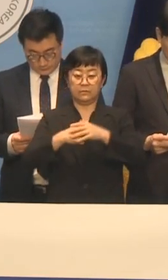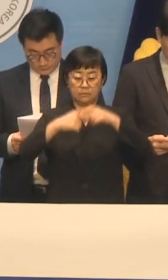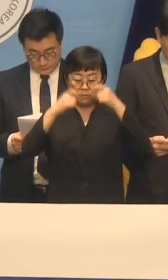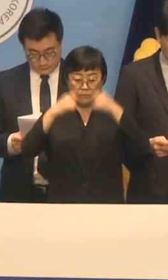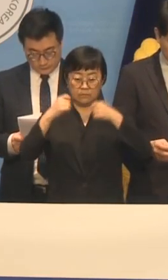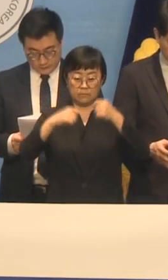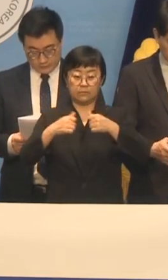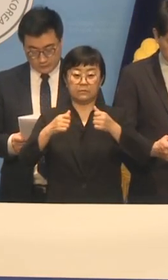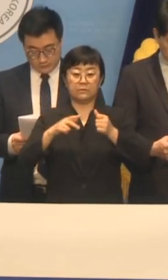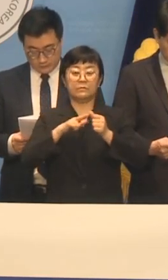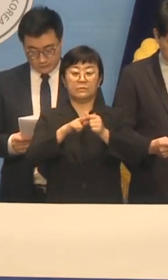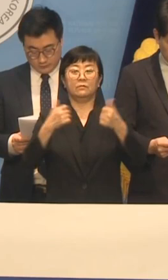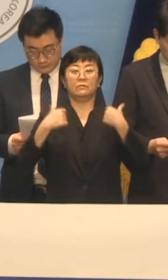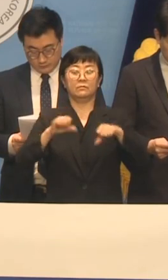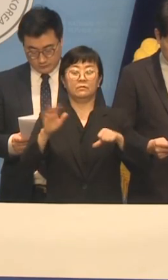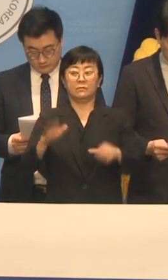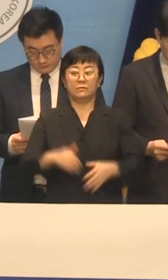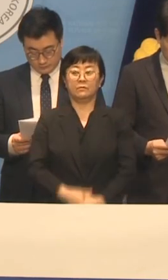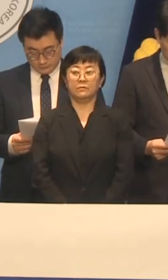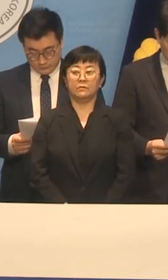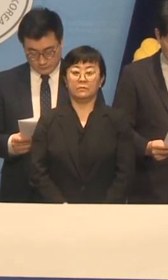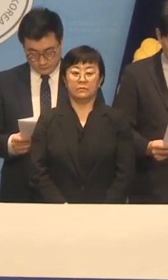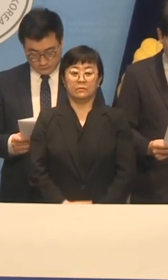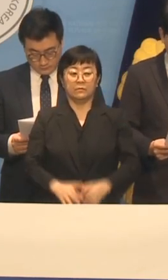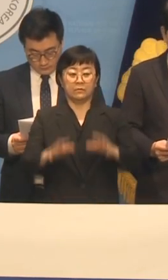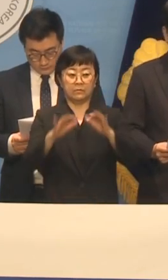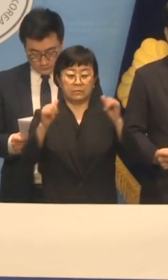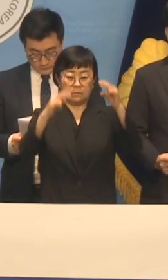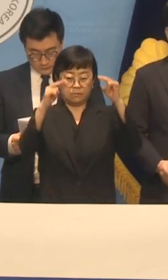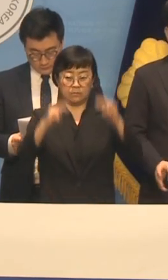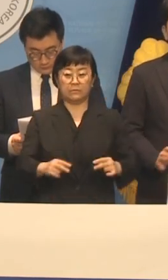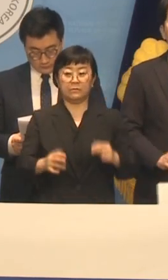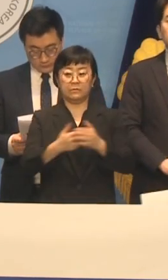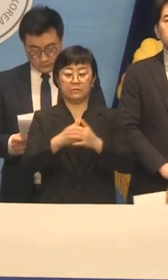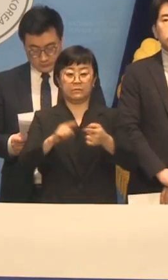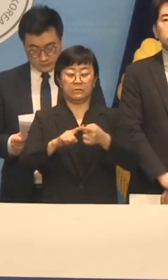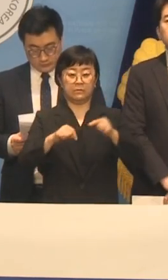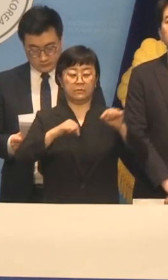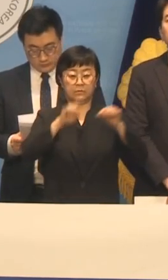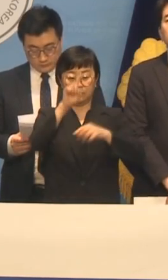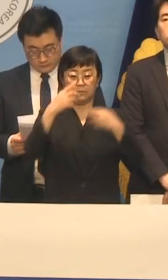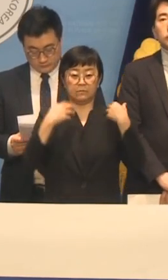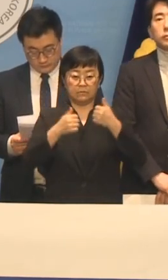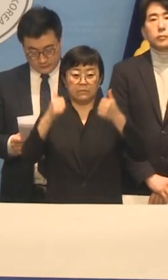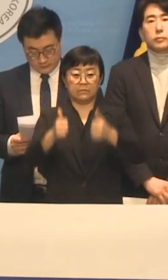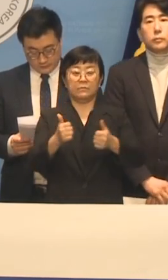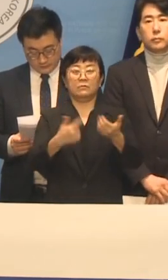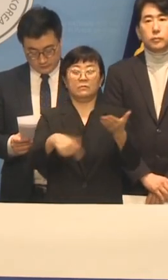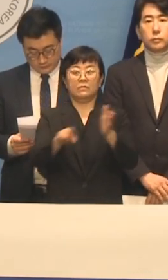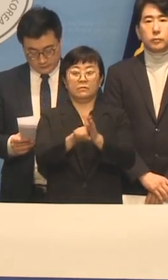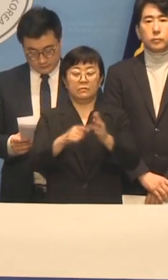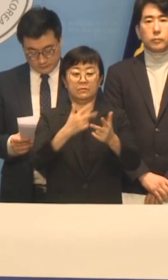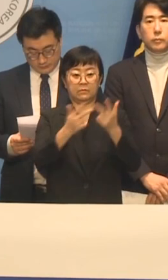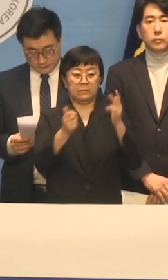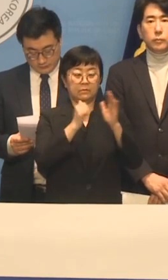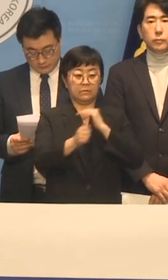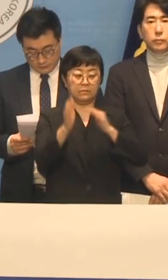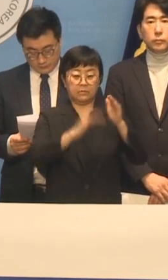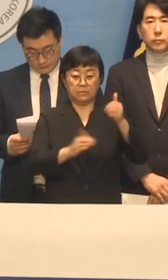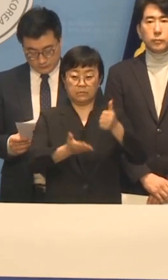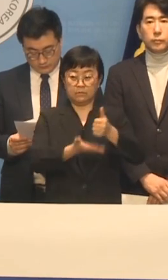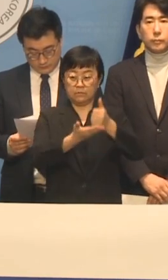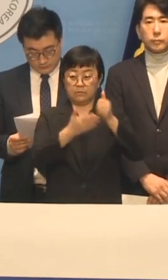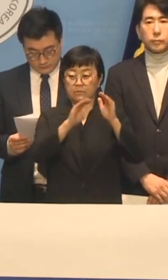머금고 불출마를 선언했다. 국민의 눈높이와 정권 심판, 총선 승리를 위한 이재명 대표의 공천